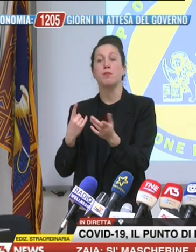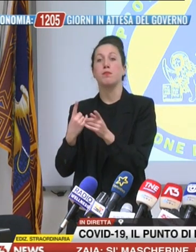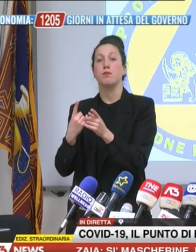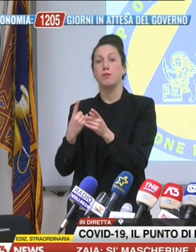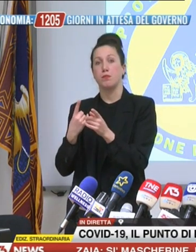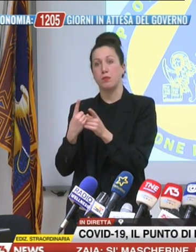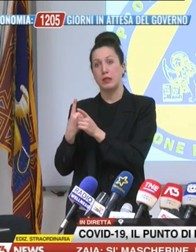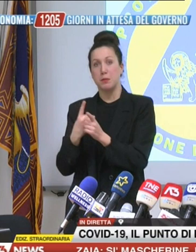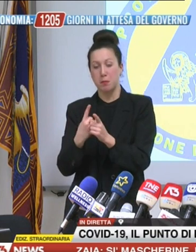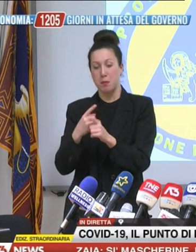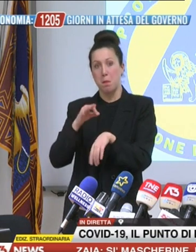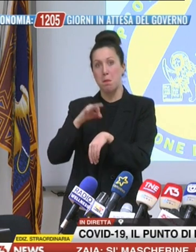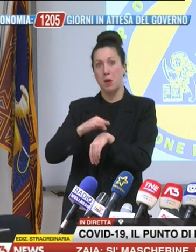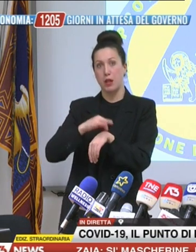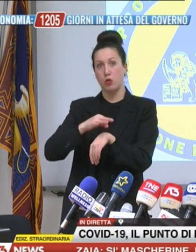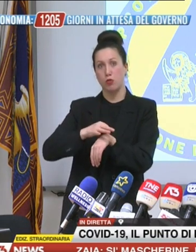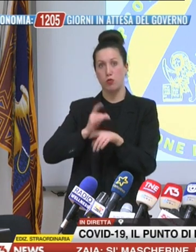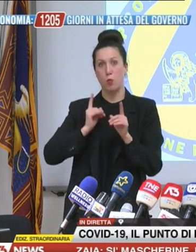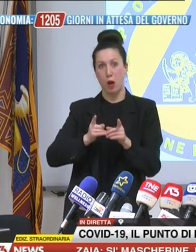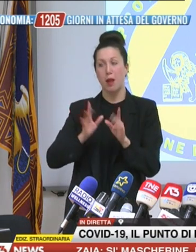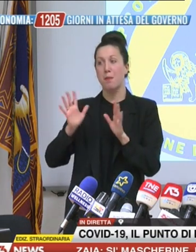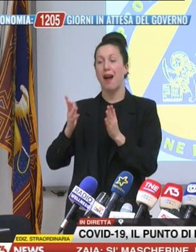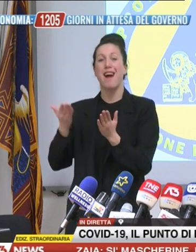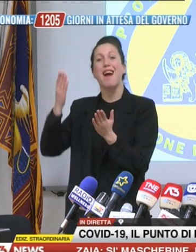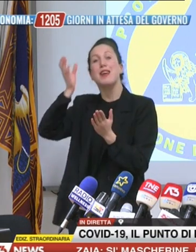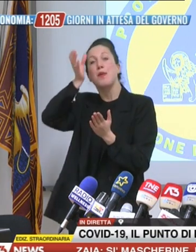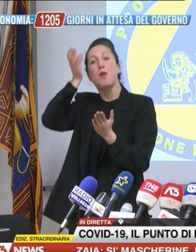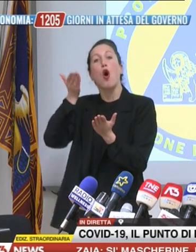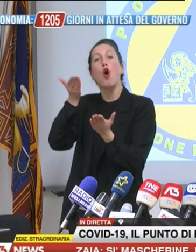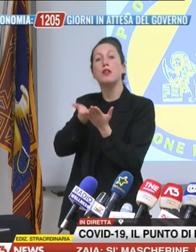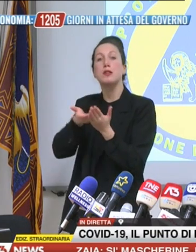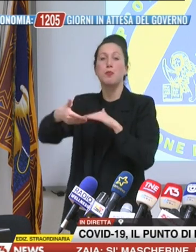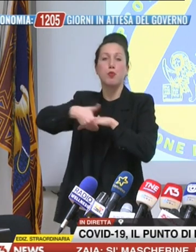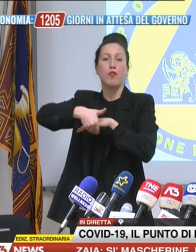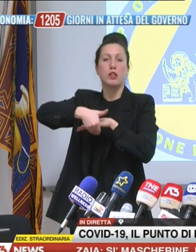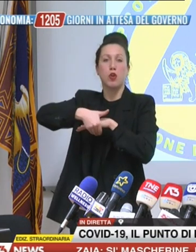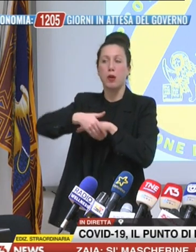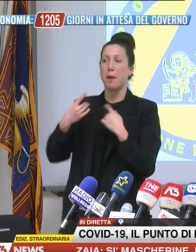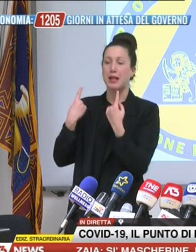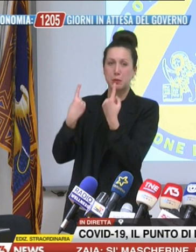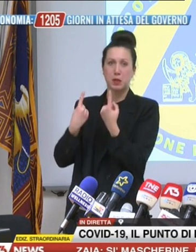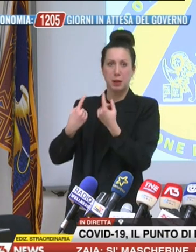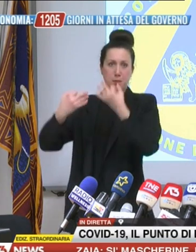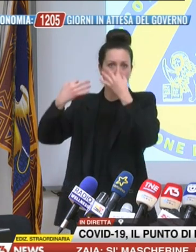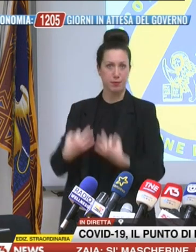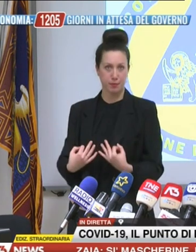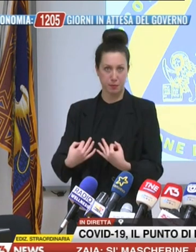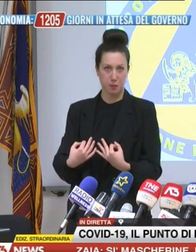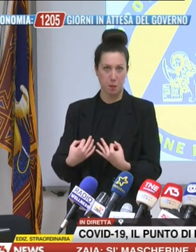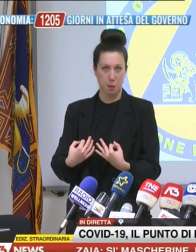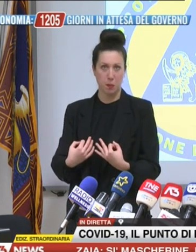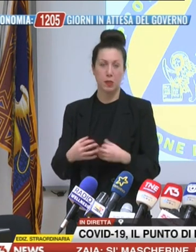che però deve essere definito, e quindi attendiamo anche in questo caso l'ipotesi che il commissario nazionale aveva insomma